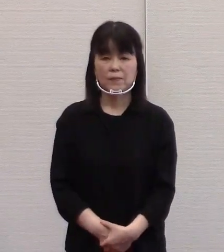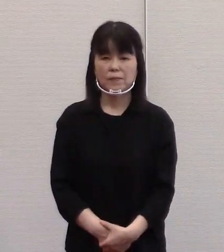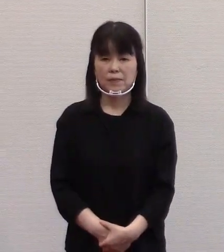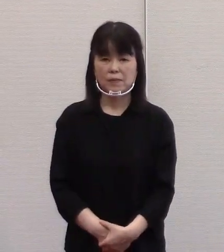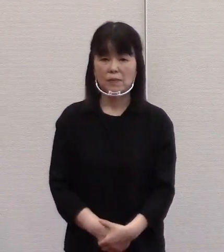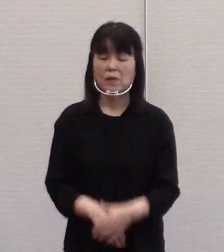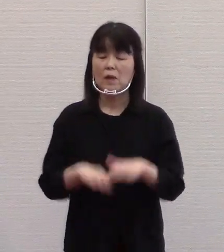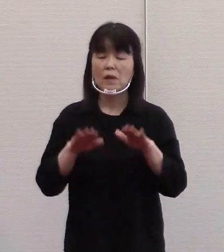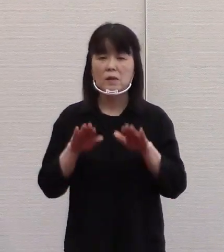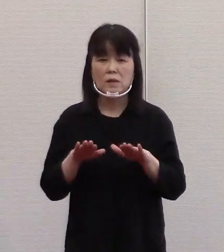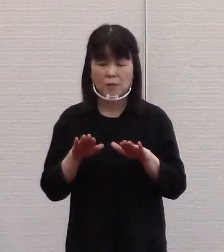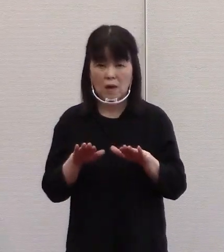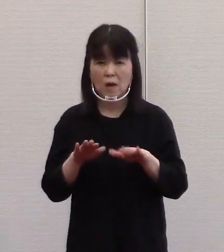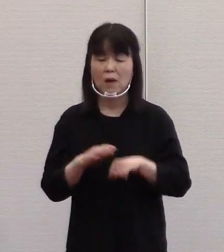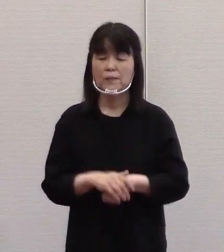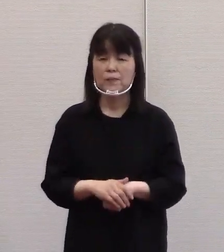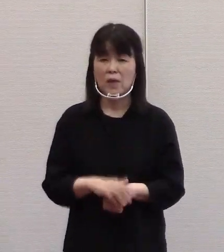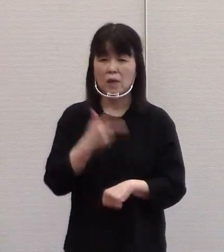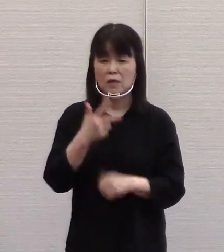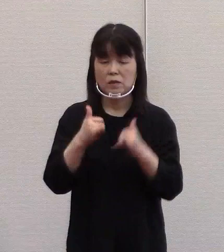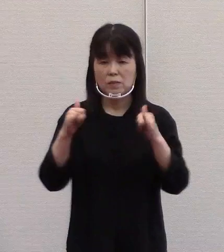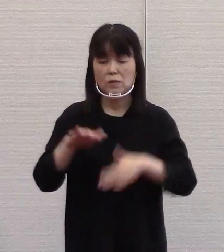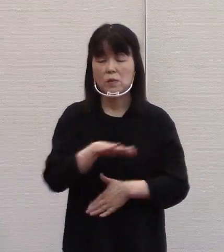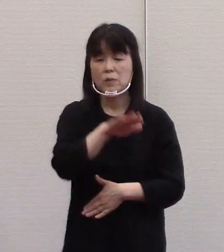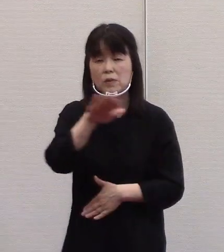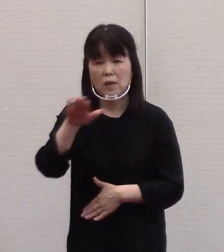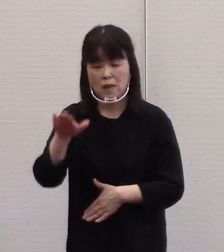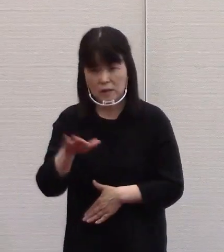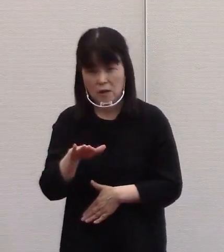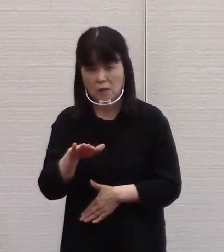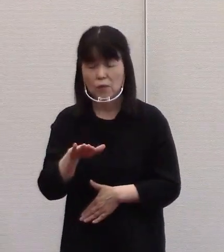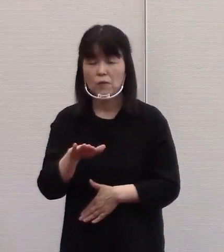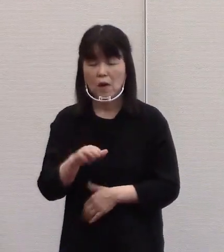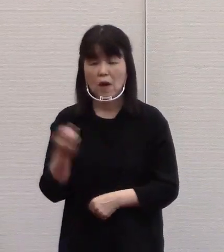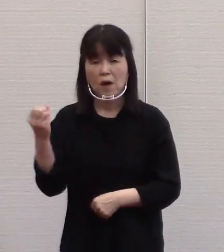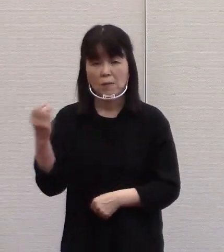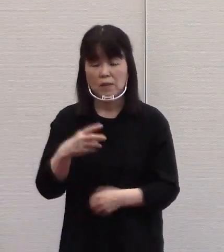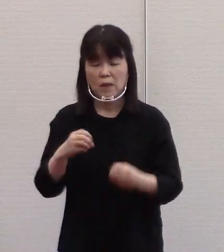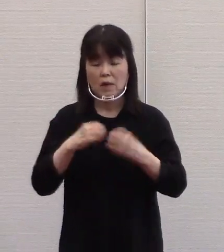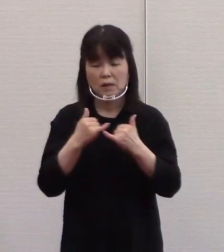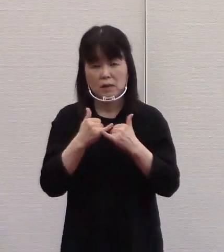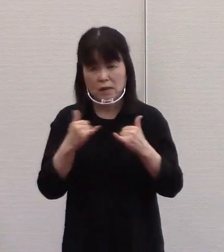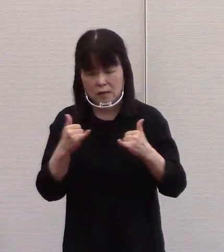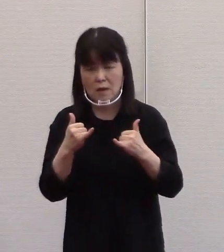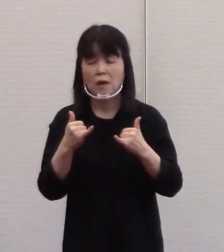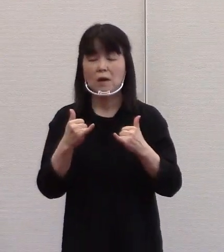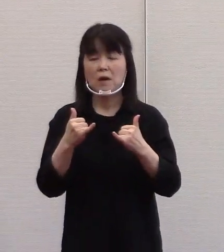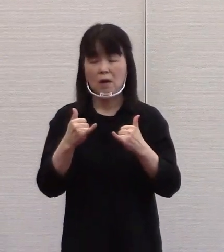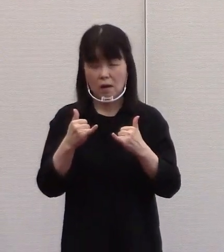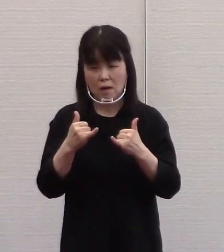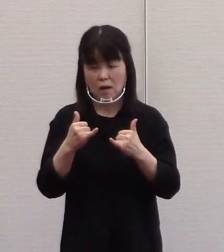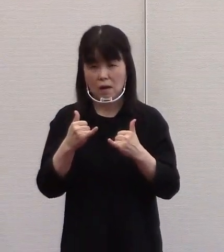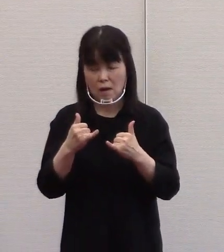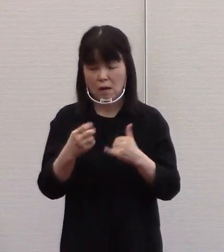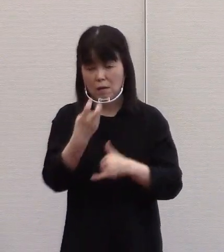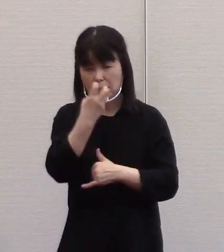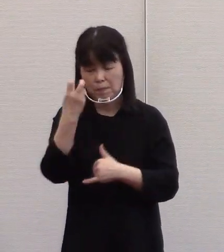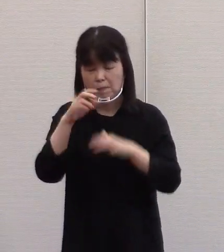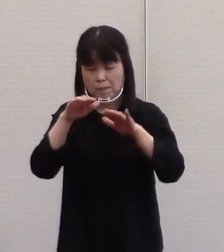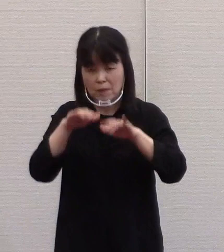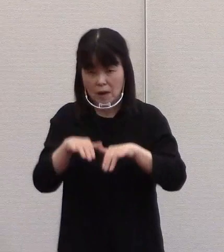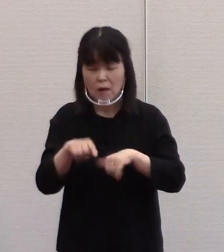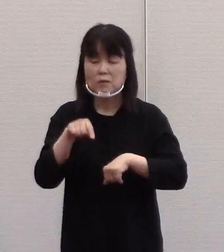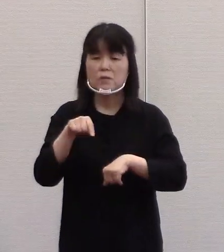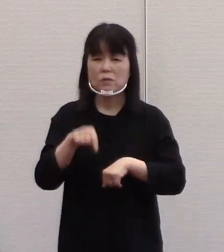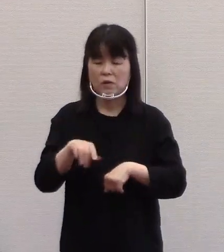まあ、今おそらく市民の皆さんまたかという思いで、さまざまな不安を抱いていらっ